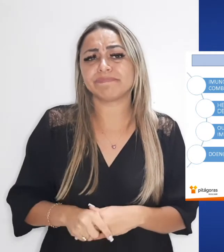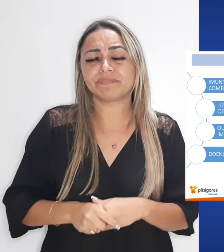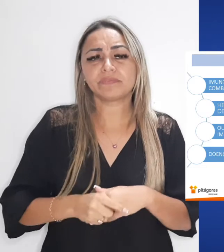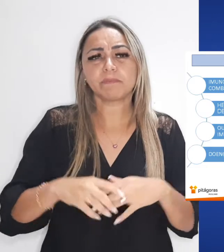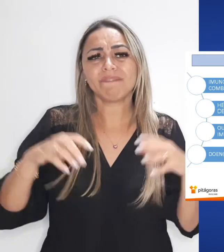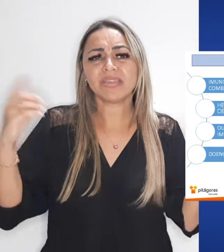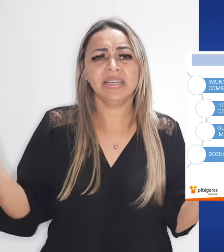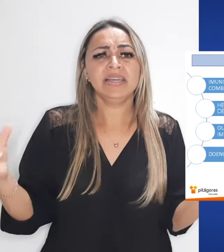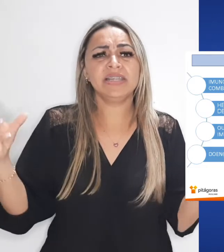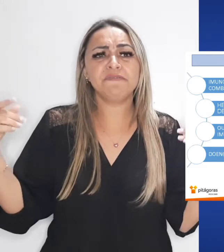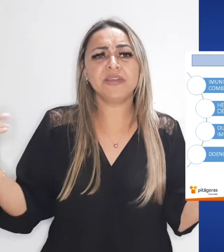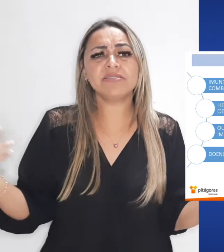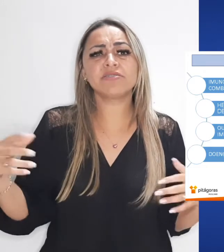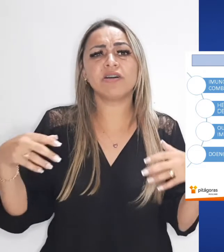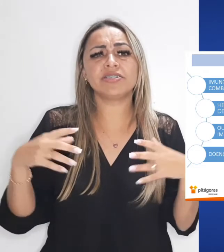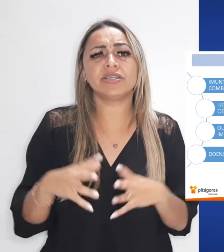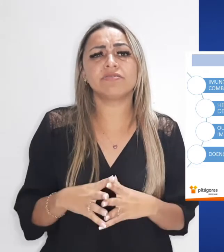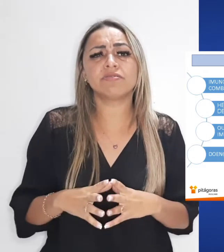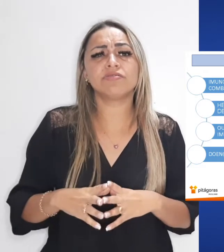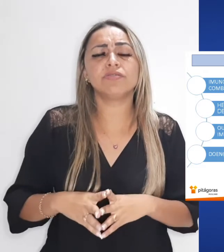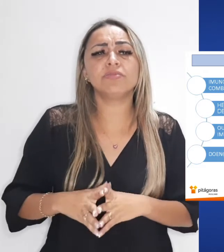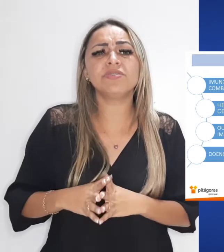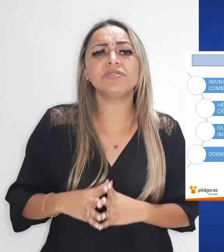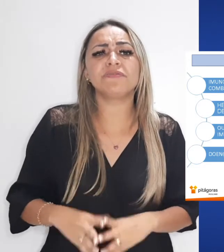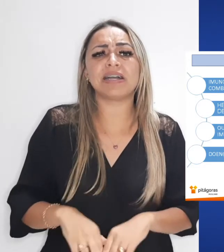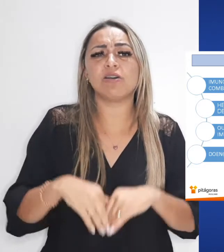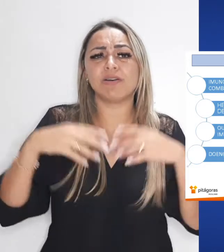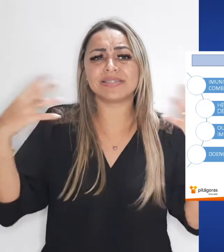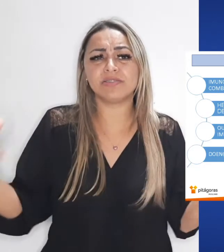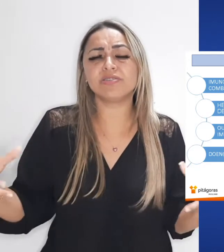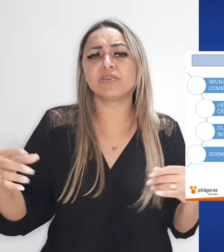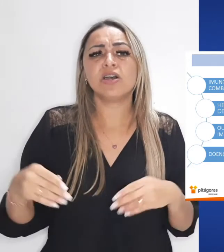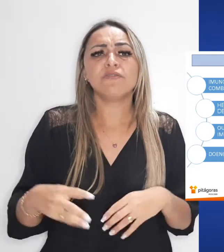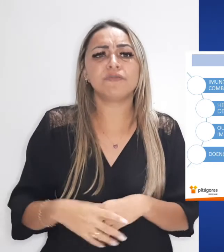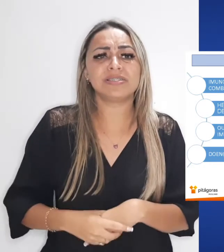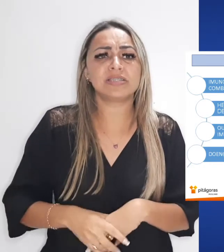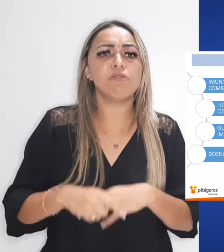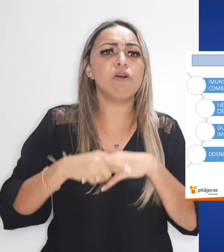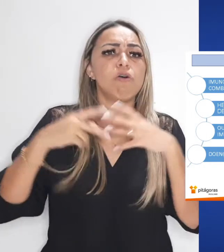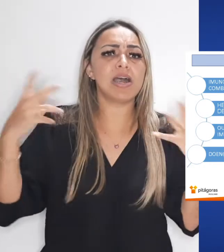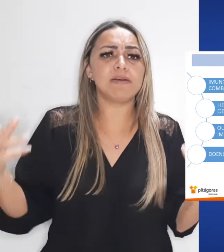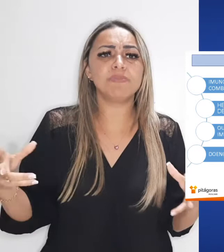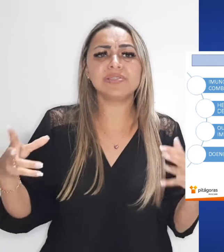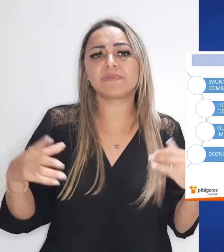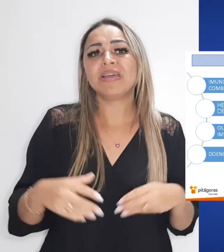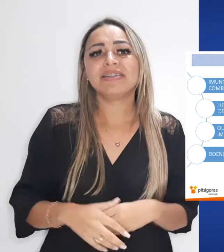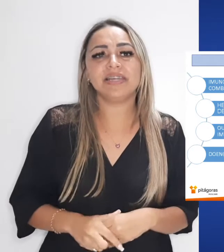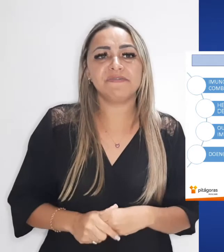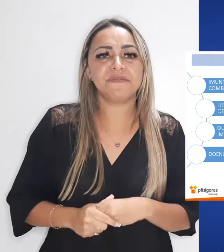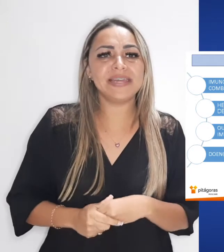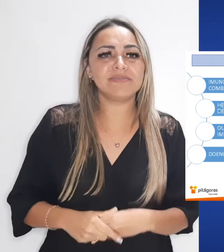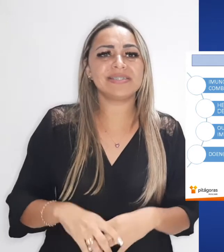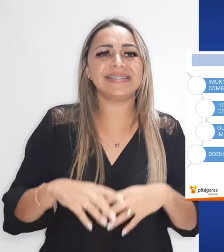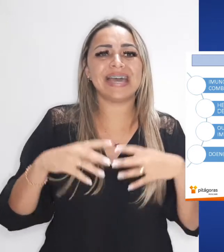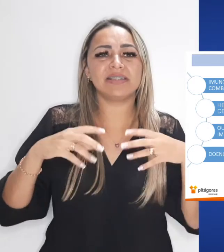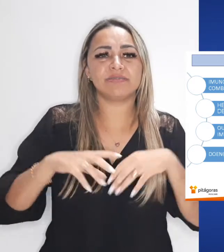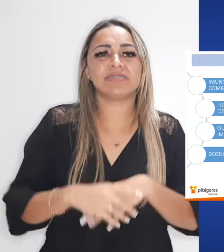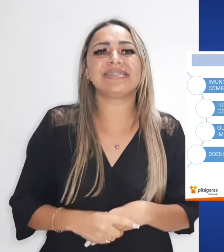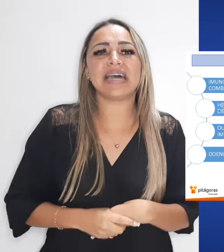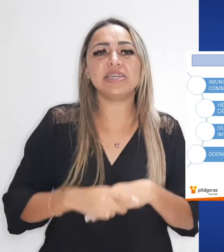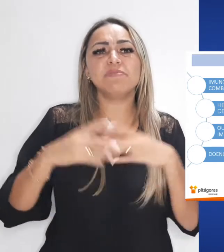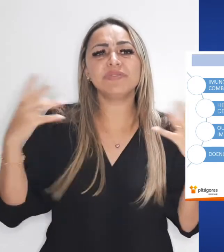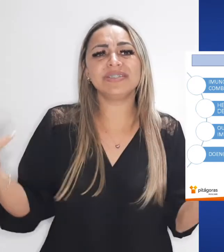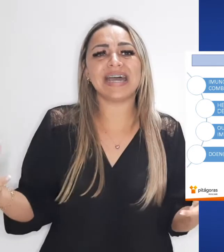imunológicas, defeitos congênitos do número de fagócitos, função ou ambos, defeitos